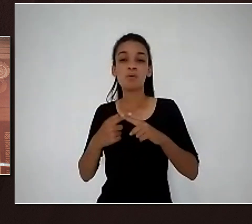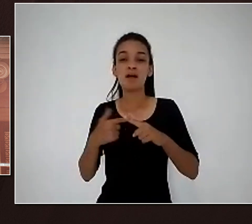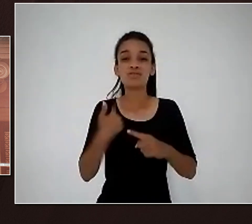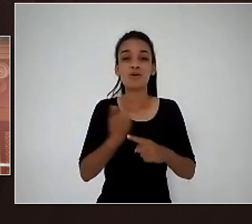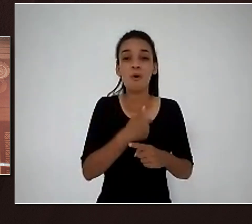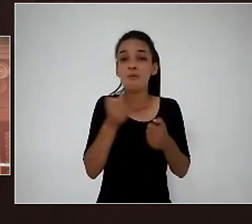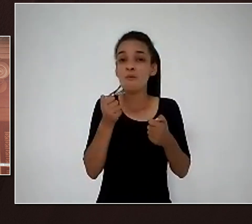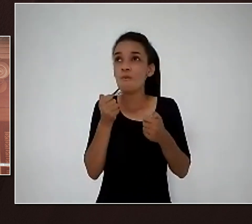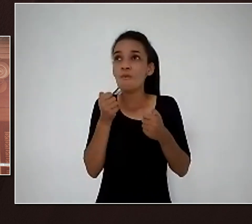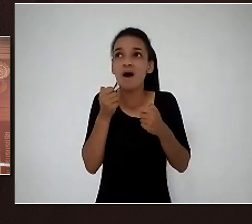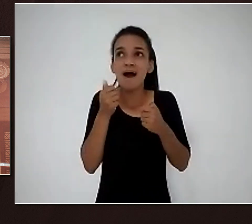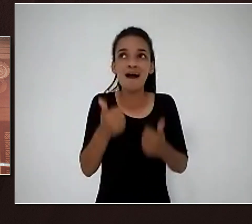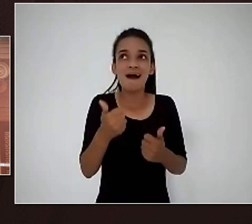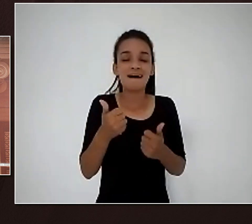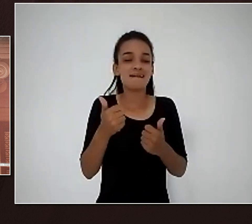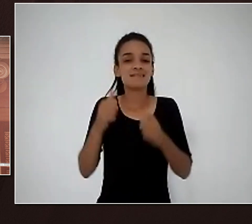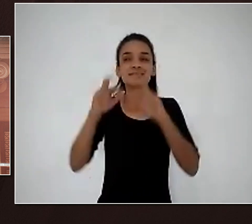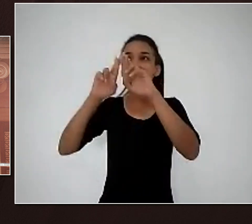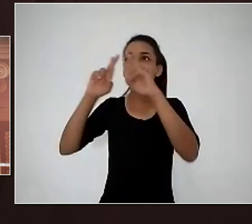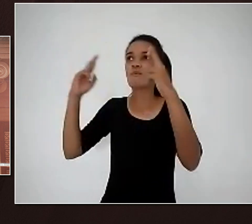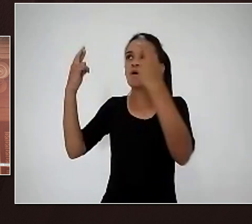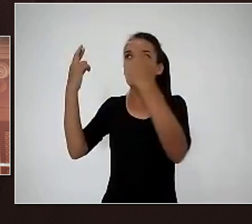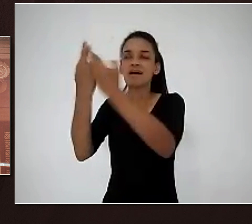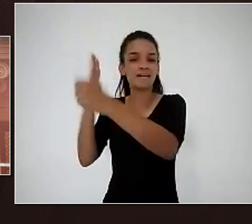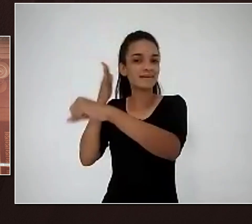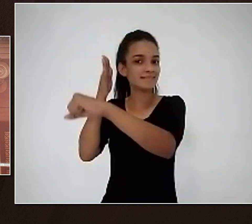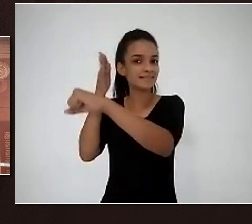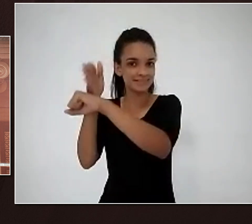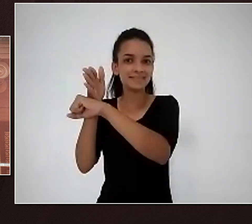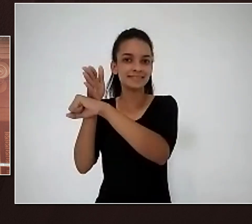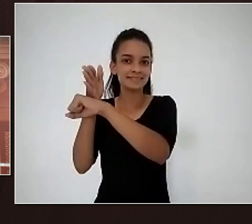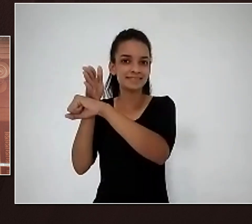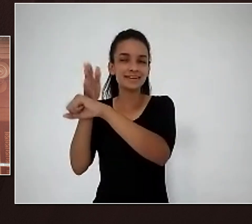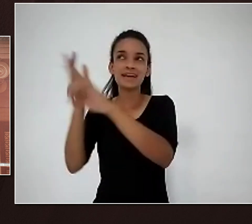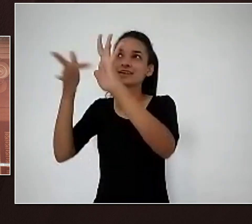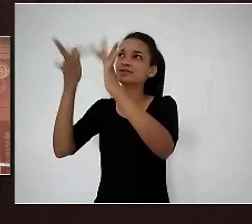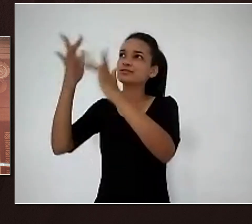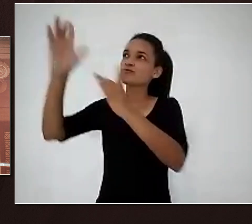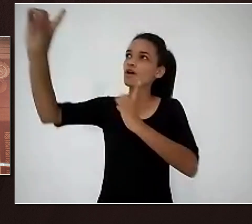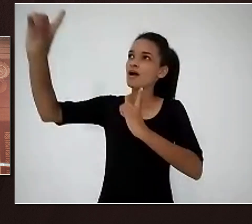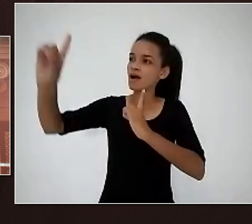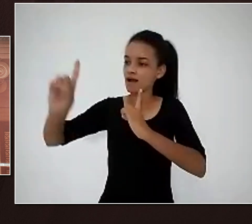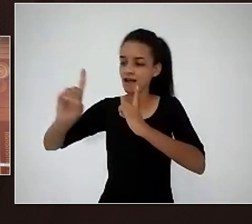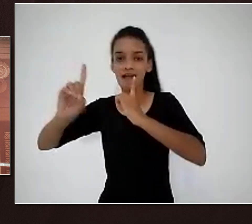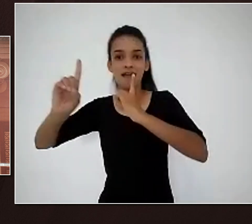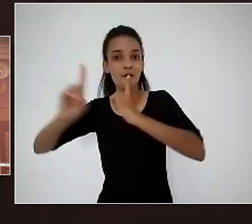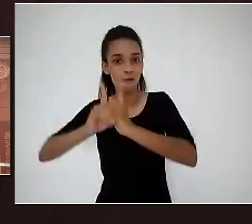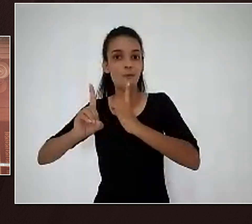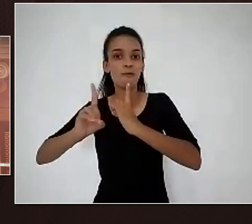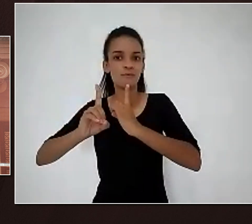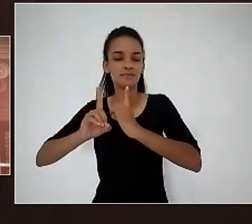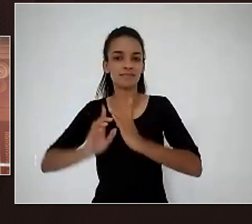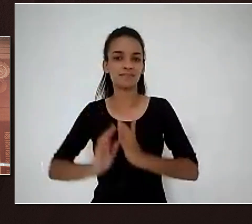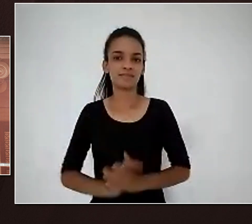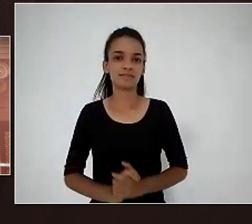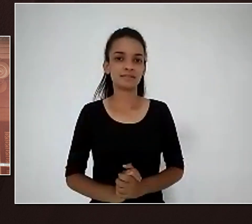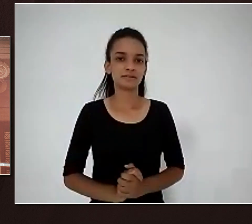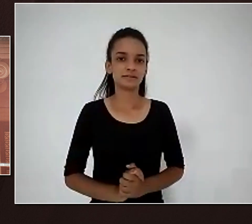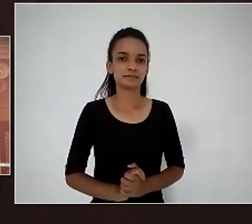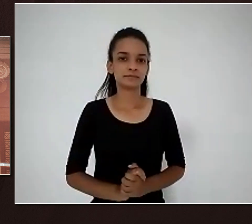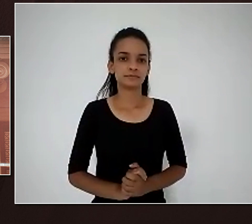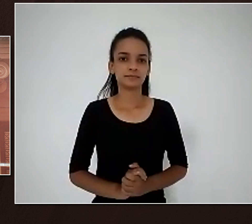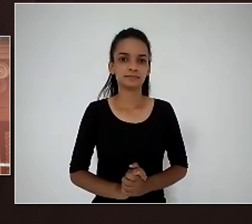terra boa de Canaã. Que o Senhor nos ajude a cada um a verificar se nós temos